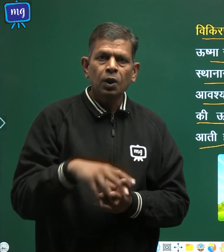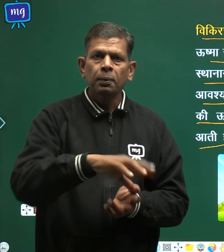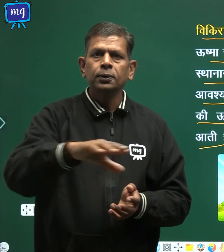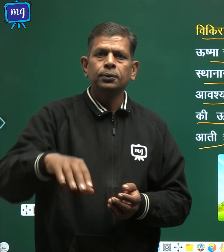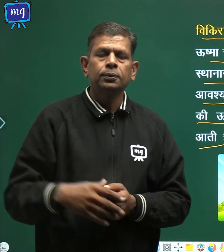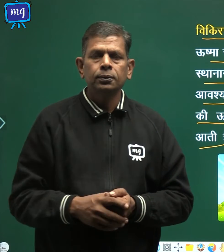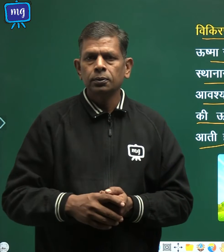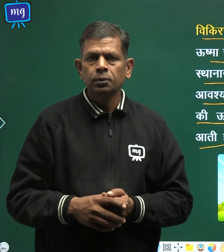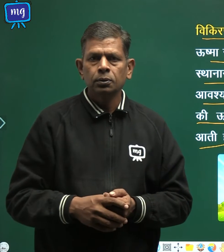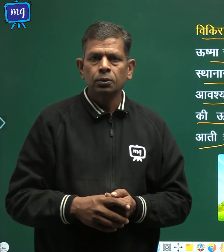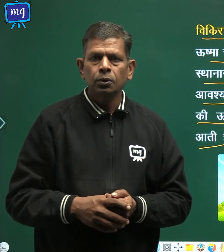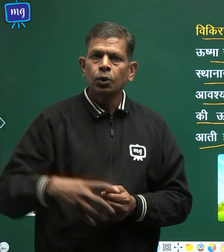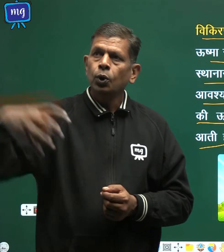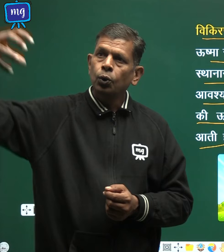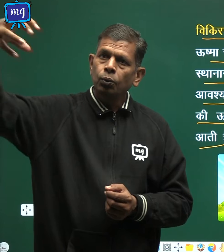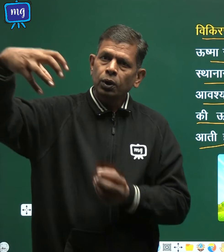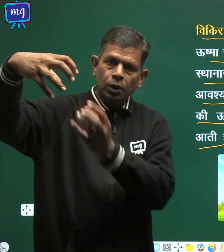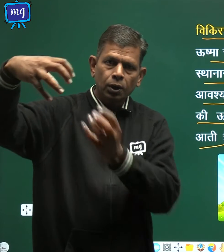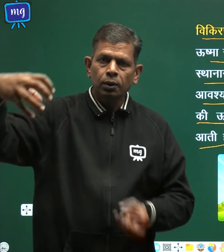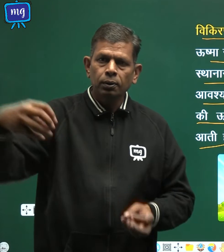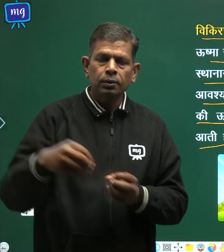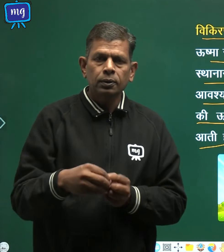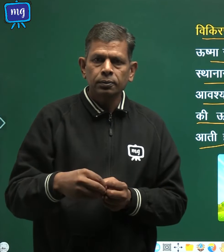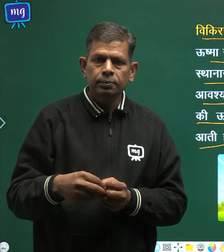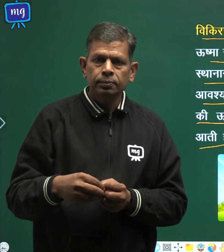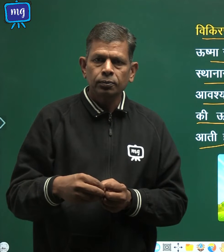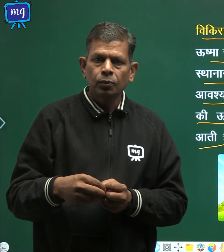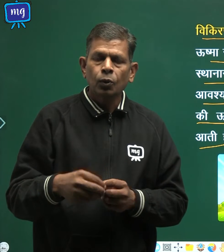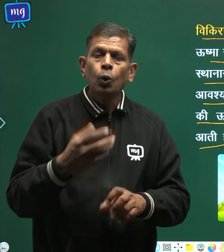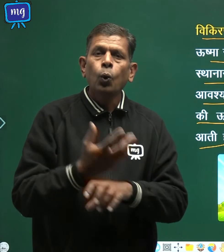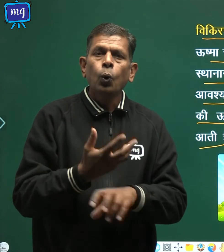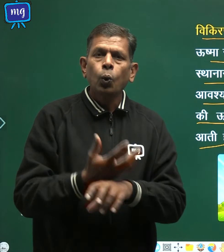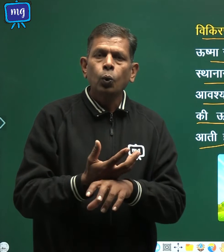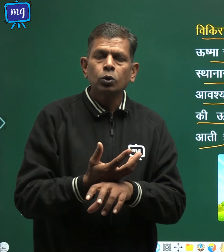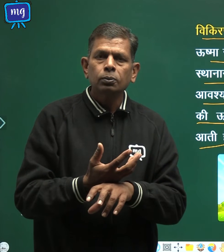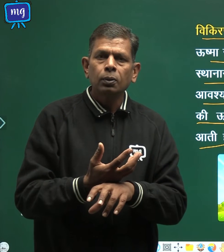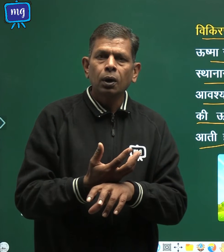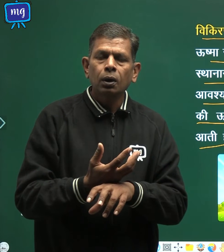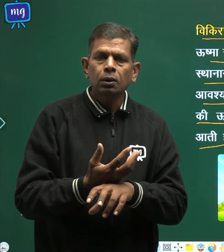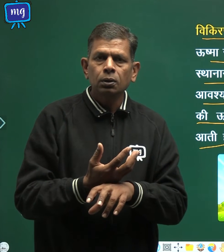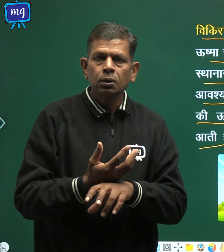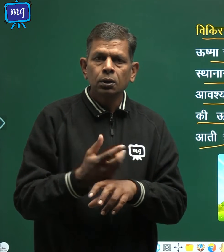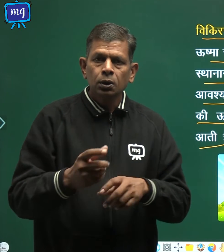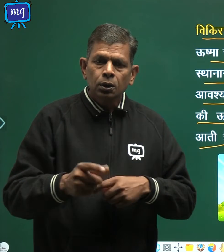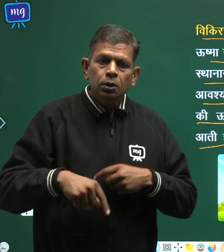बच्चों, विकिरण विधि में ऊष्मा स्थानांतरण के लिए